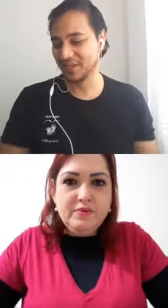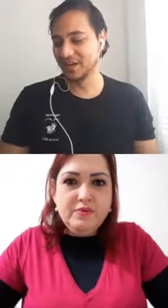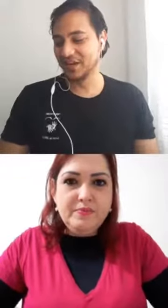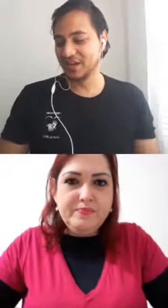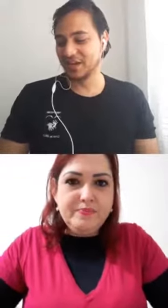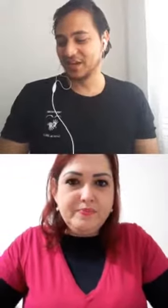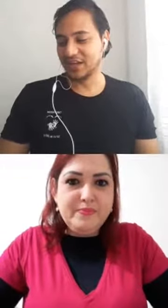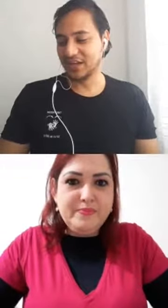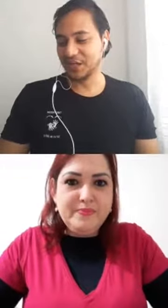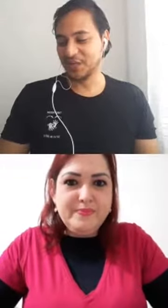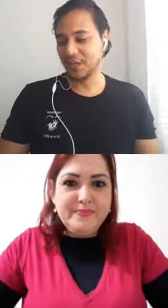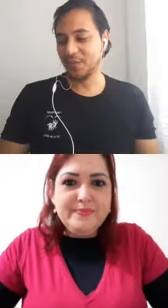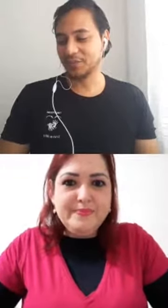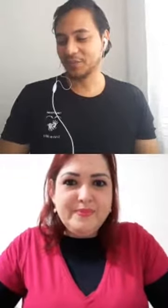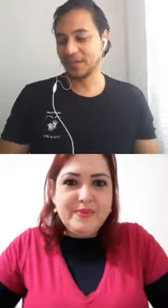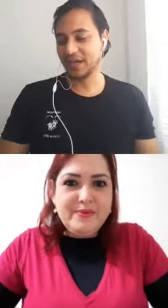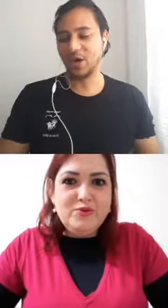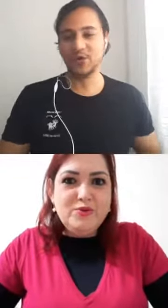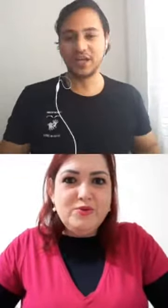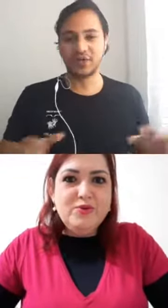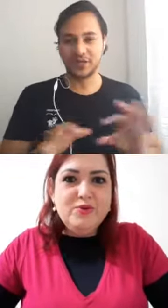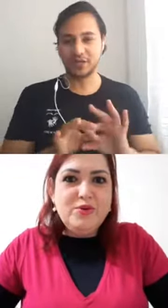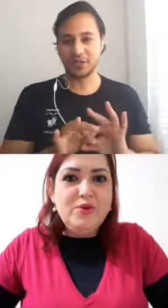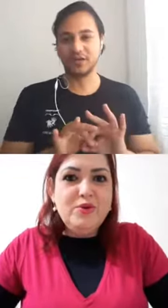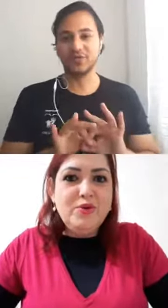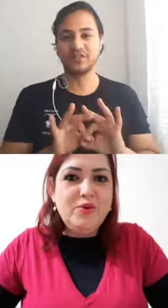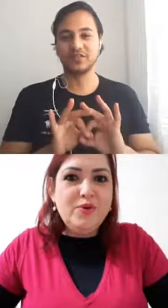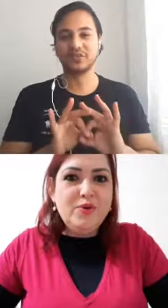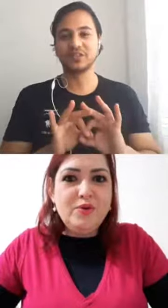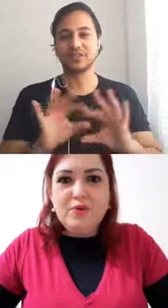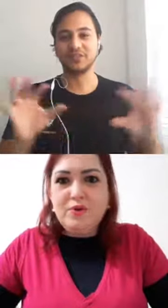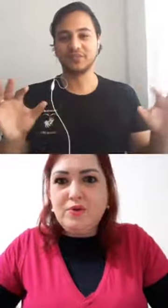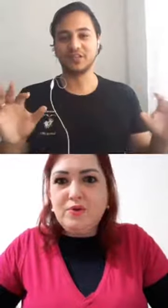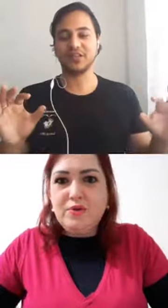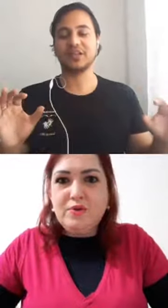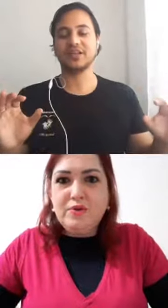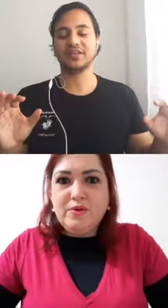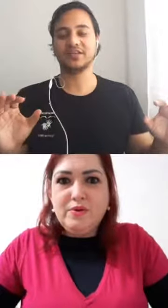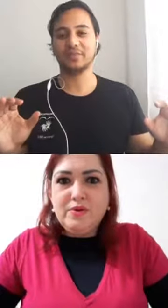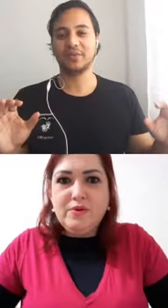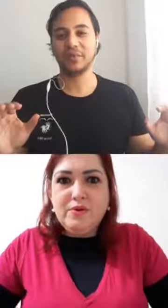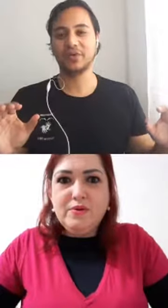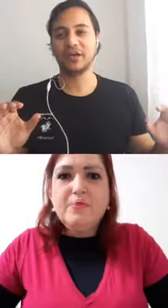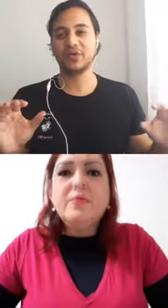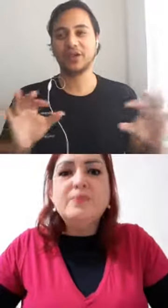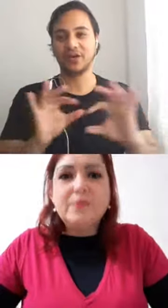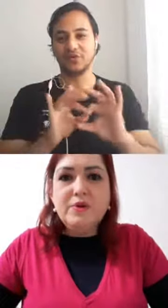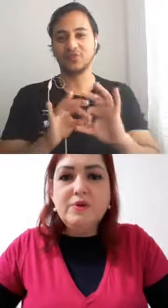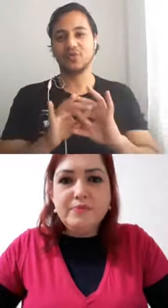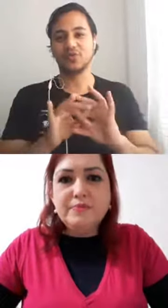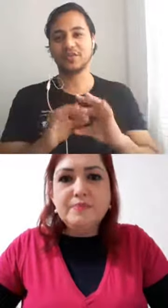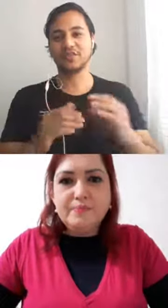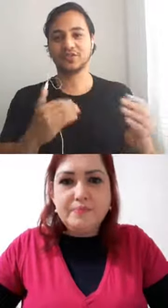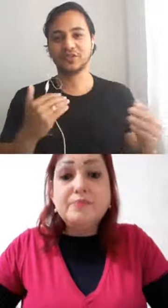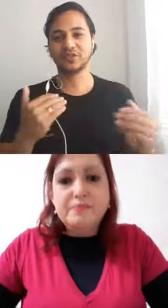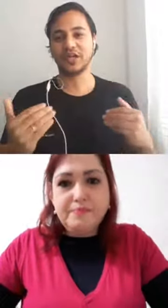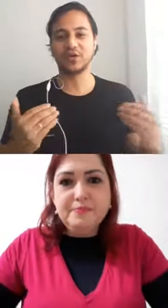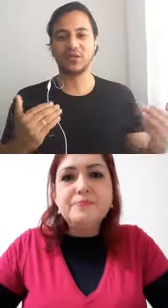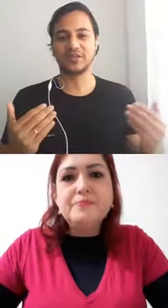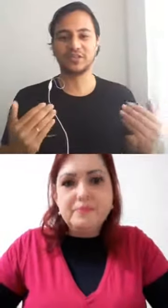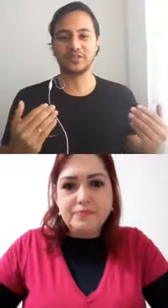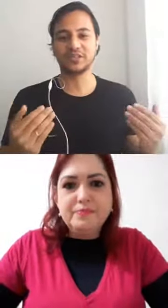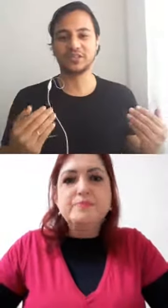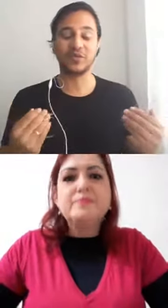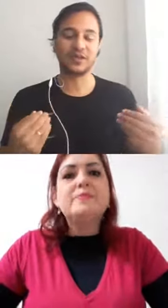rápido. A gente falar um pouco sobre a união, então, já de ouvintes e surdos, né? A gente já está nesse papo. A união, ouvintes e surdos, né?